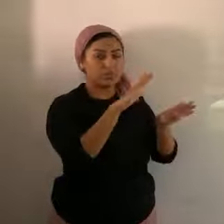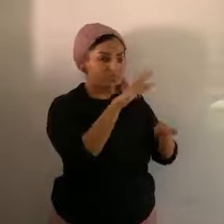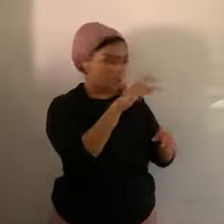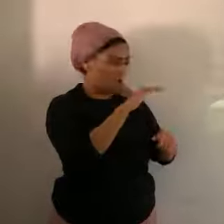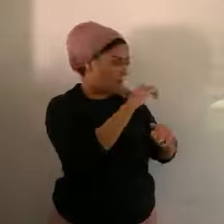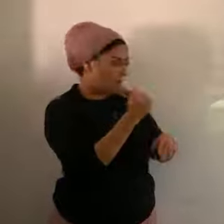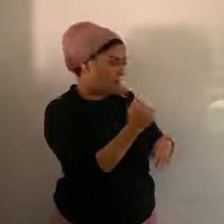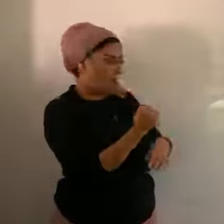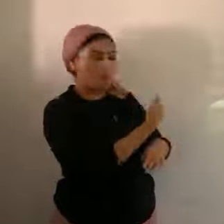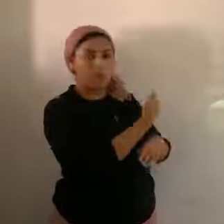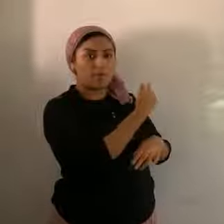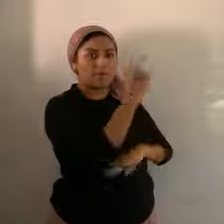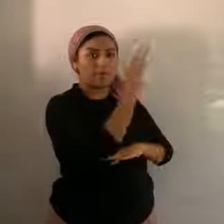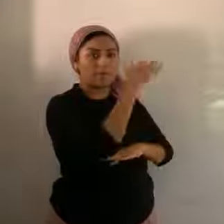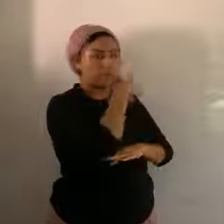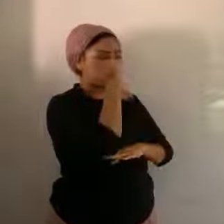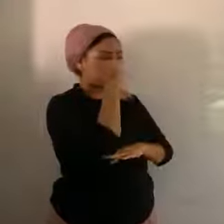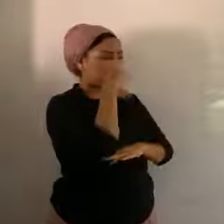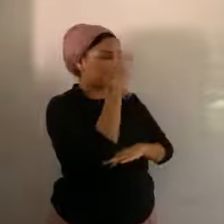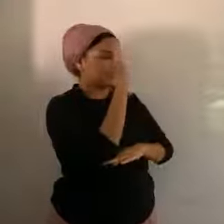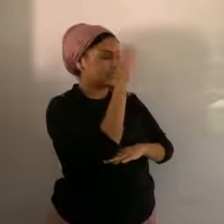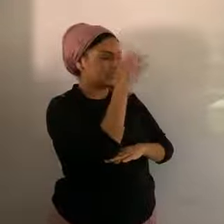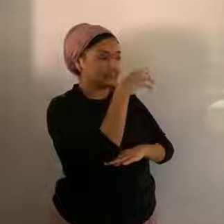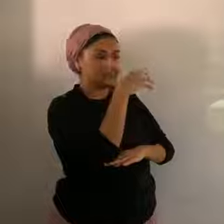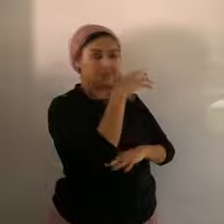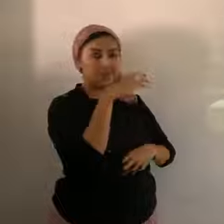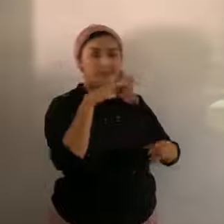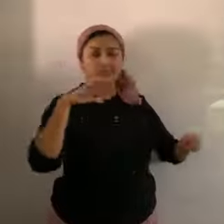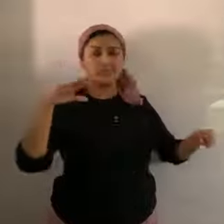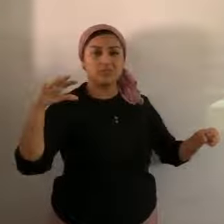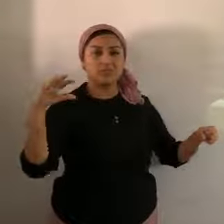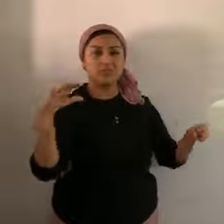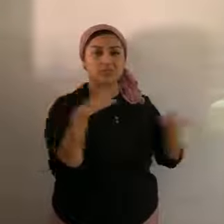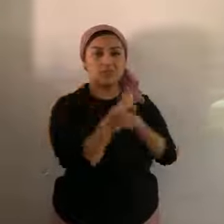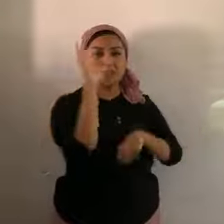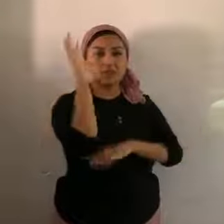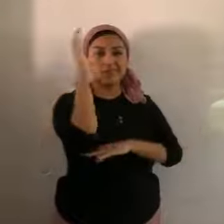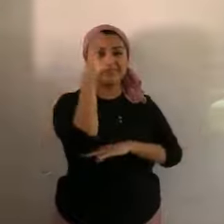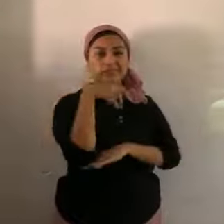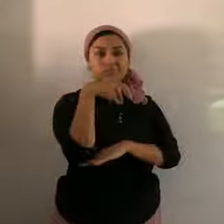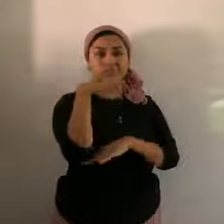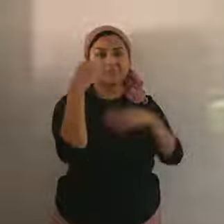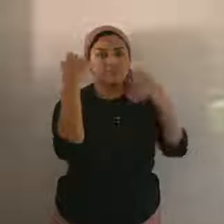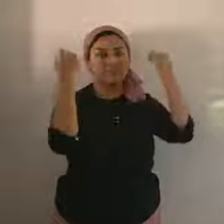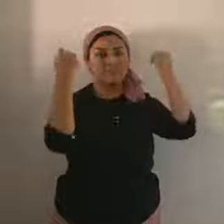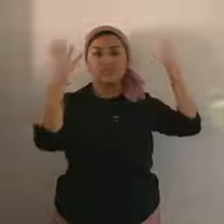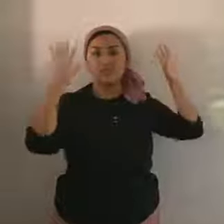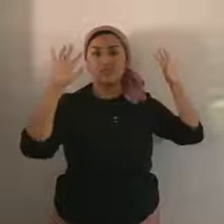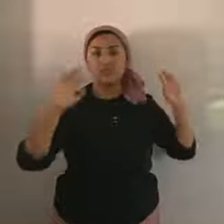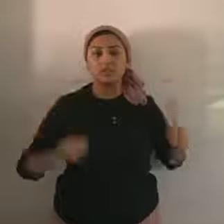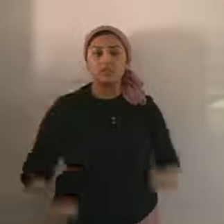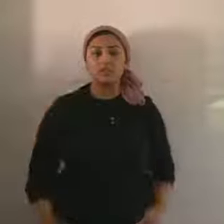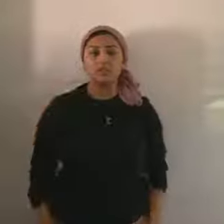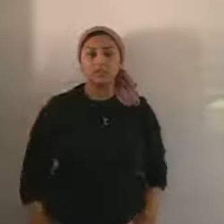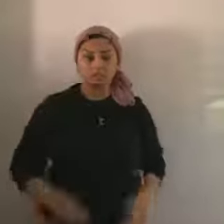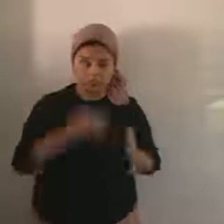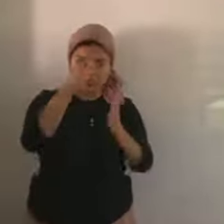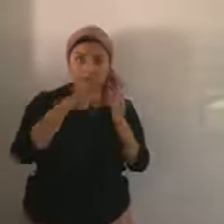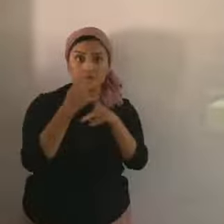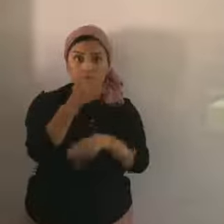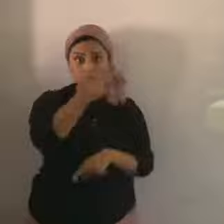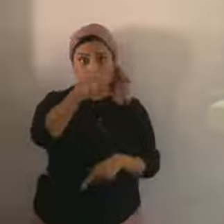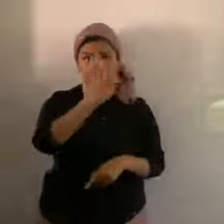raíces. Eso quiere decir completamente marchita. Anótalo, por favor. No sea que así